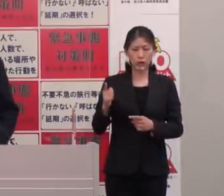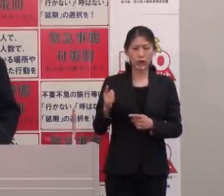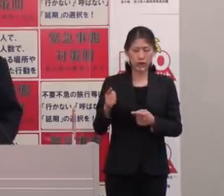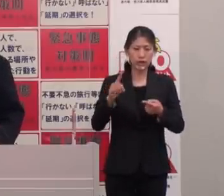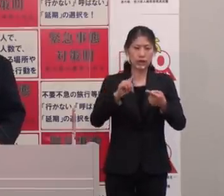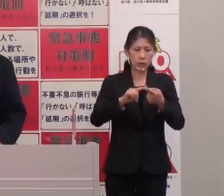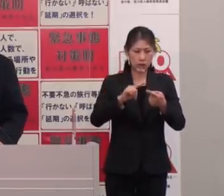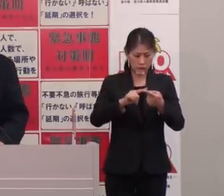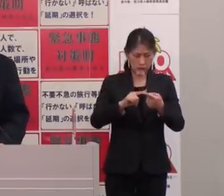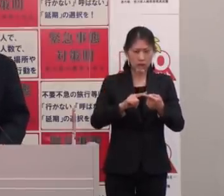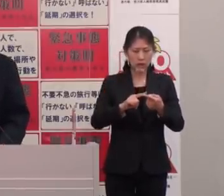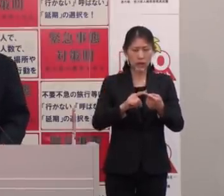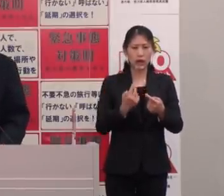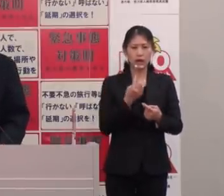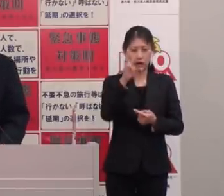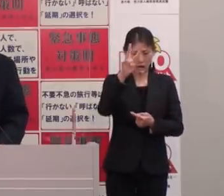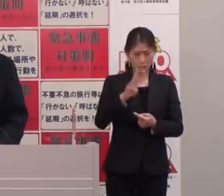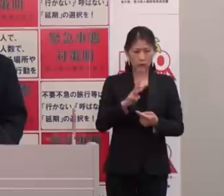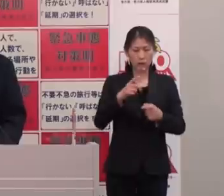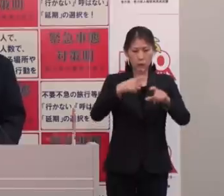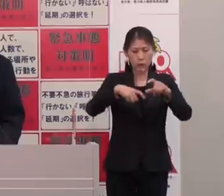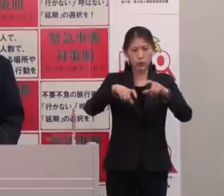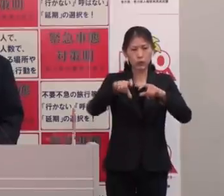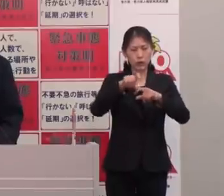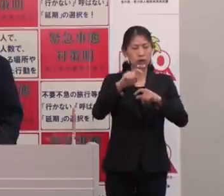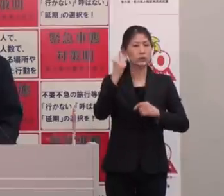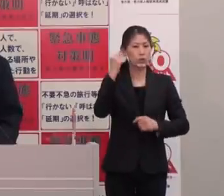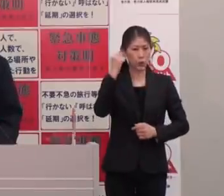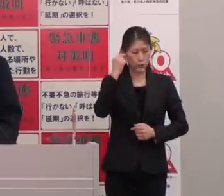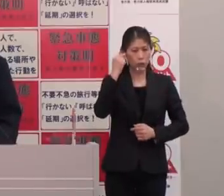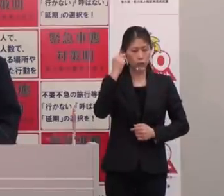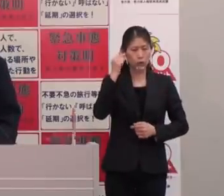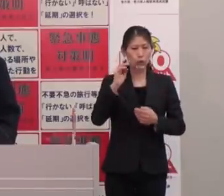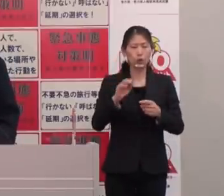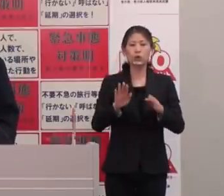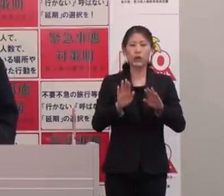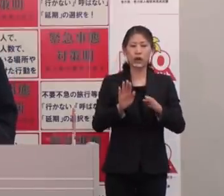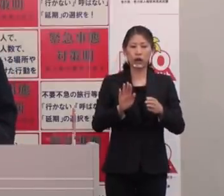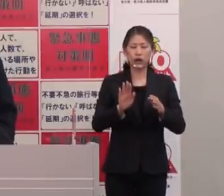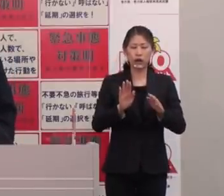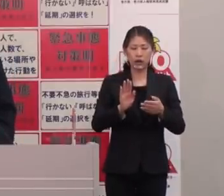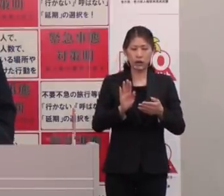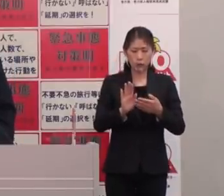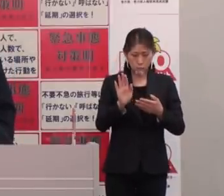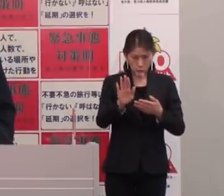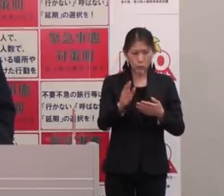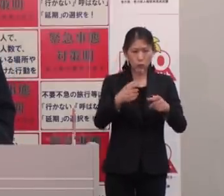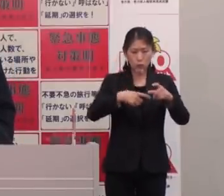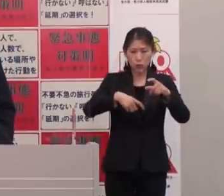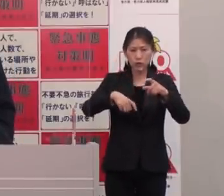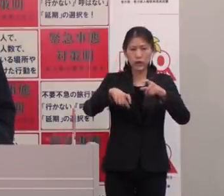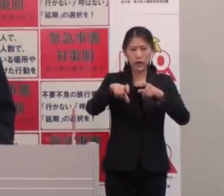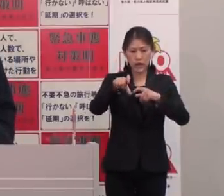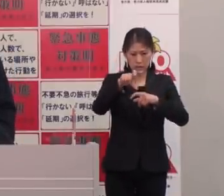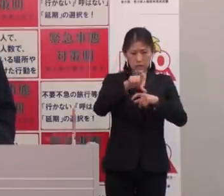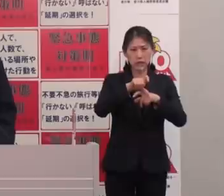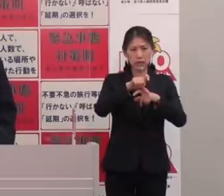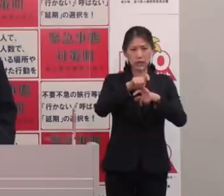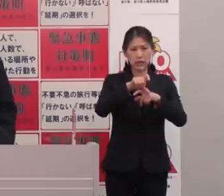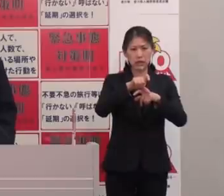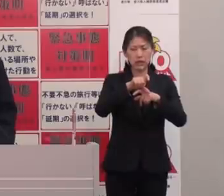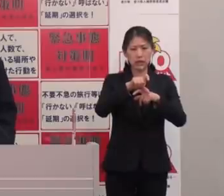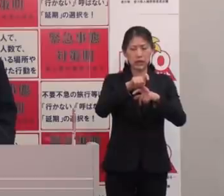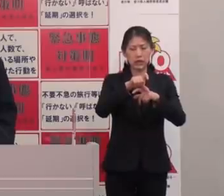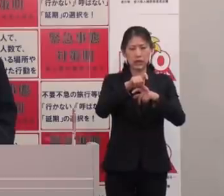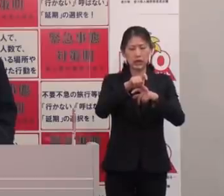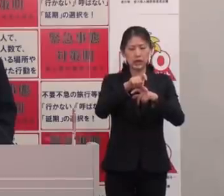上げてこられたんだと思うんですが、さらにここでそのまあ一般の医療とのこう影響もバランスも見ながらこう 増設というか